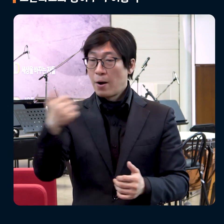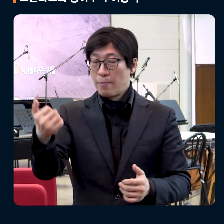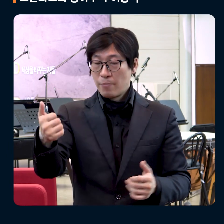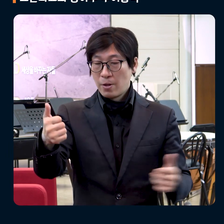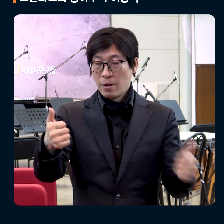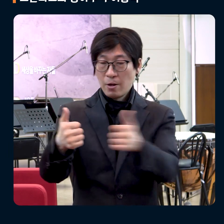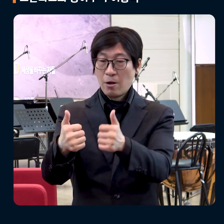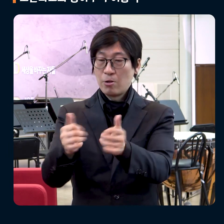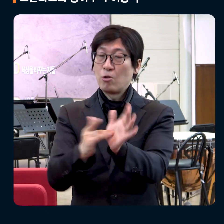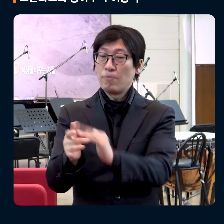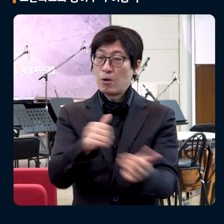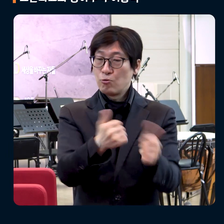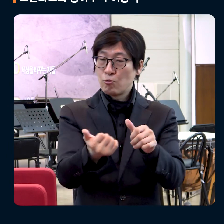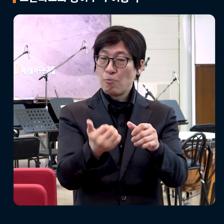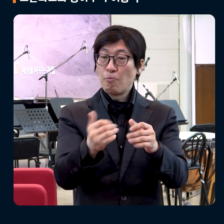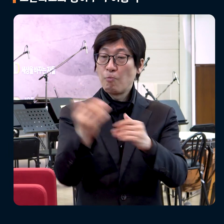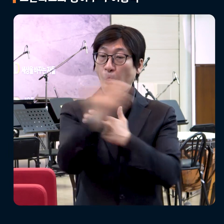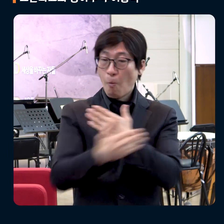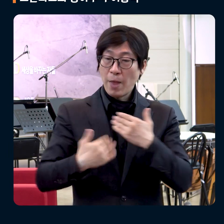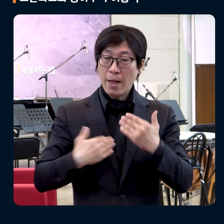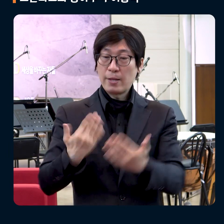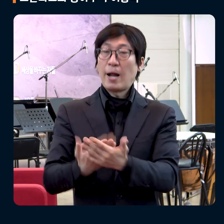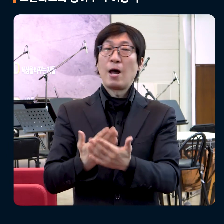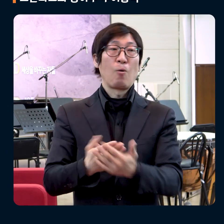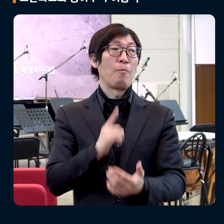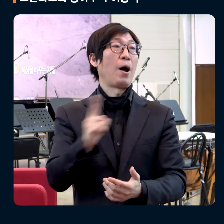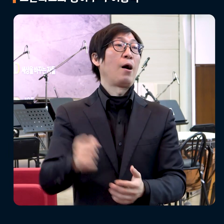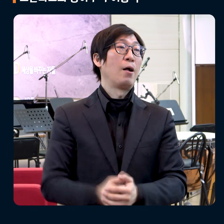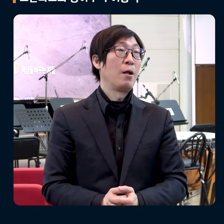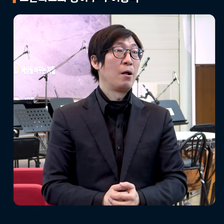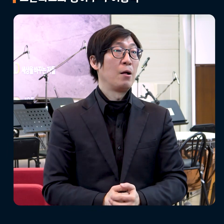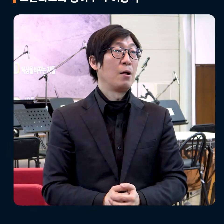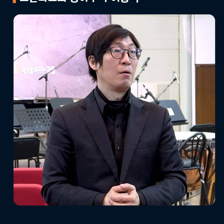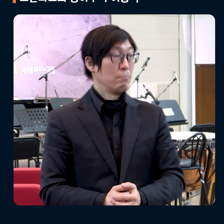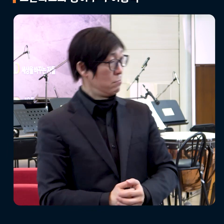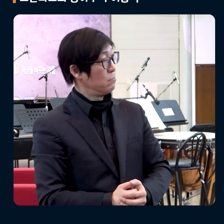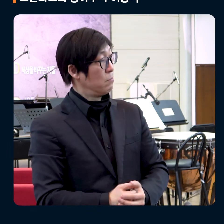빌라도에게, 그 예수님의 시체를 저에게 주십시오. 뭐?